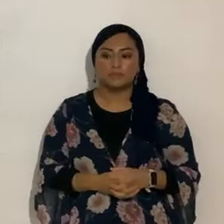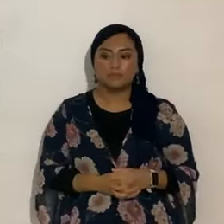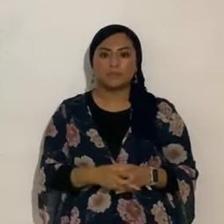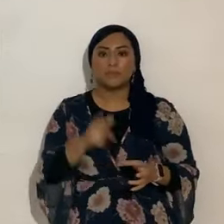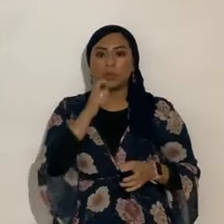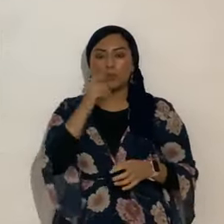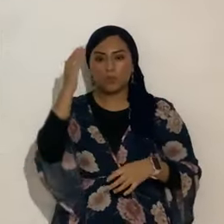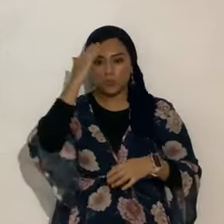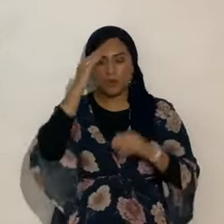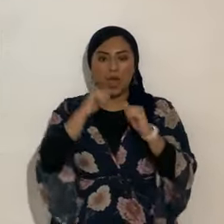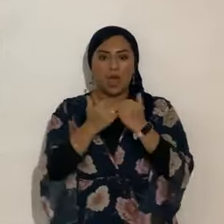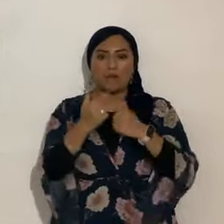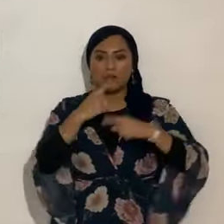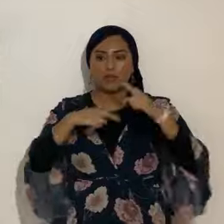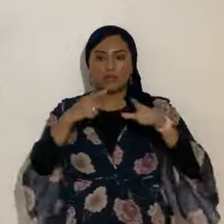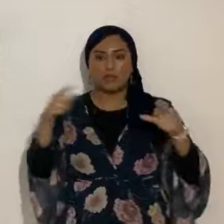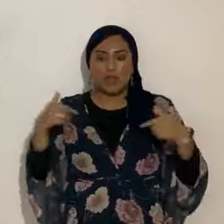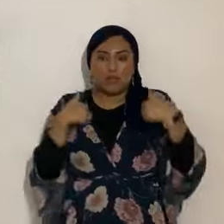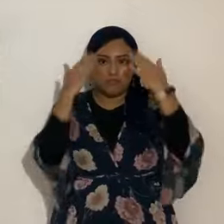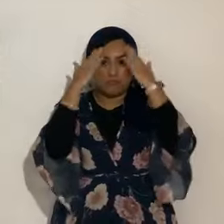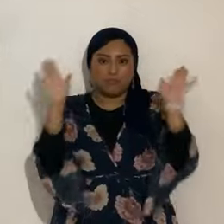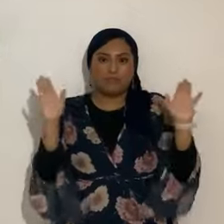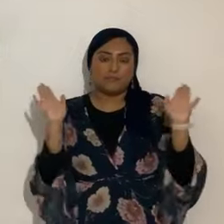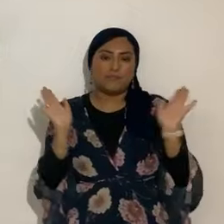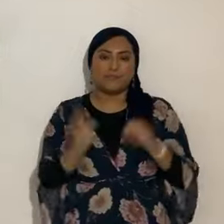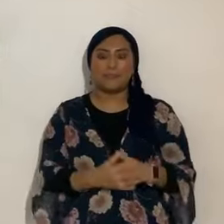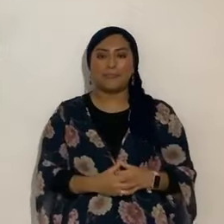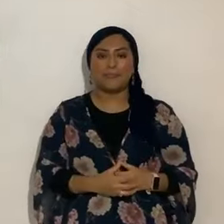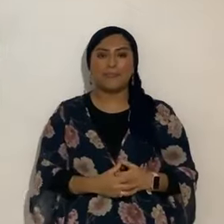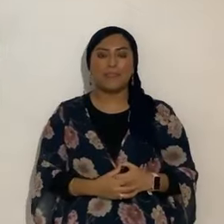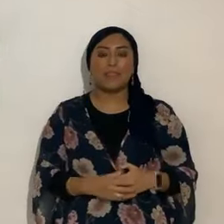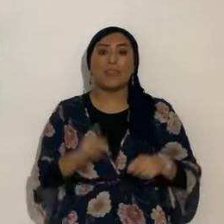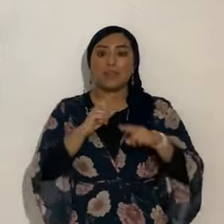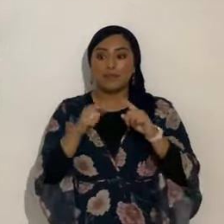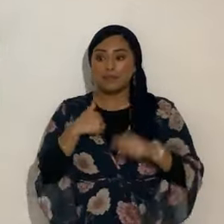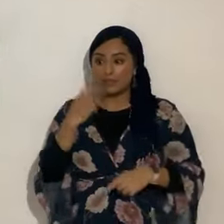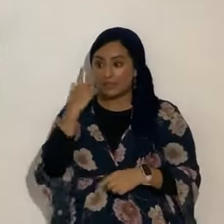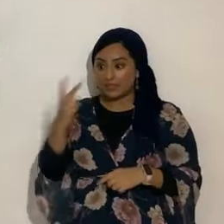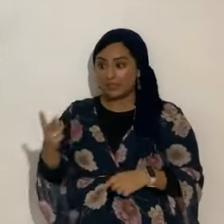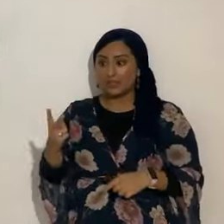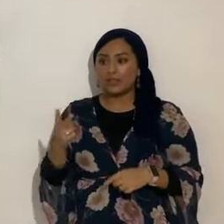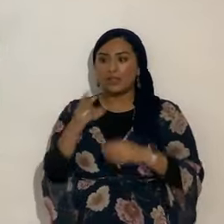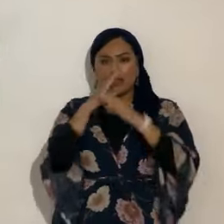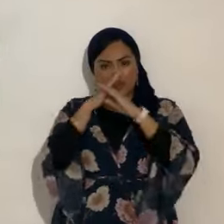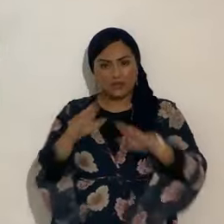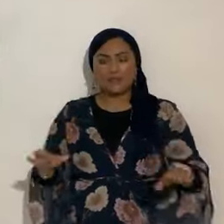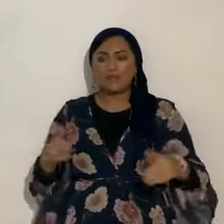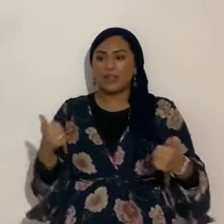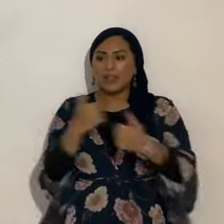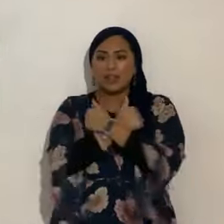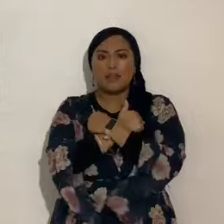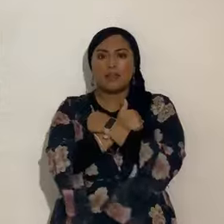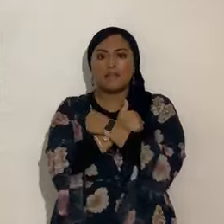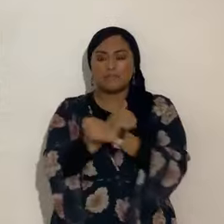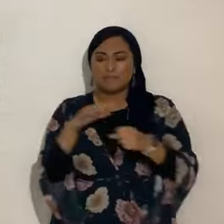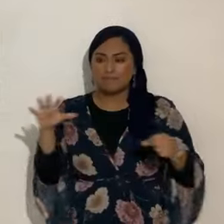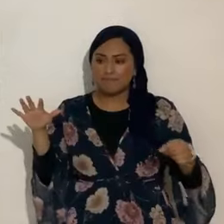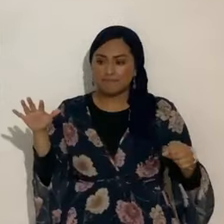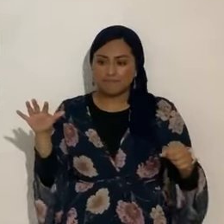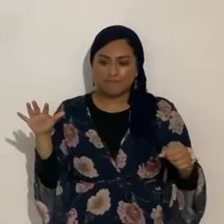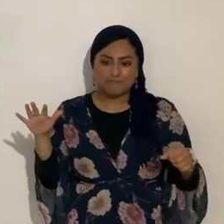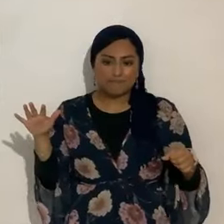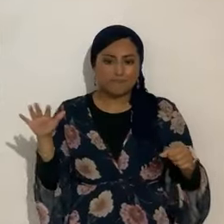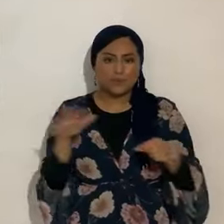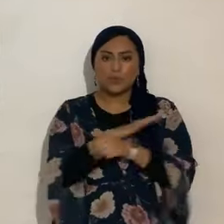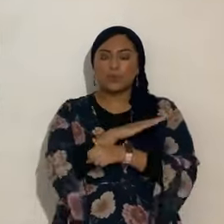que hablan en lenguaje de señas, que yo no sé. Pero se les nota una humildad y un amor, una pureza,